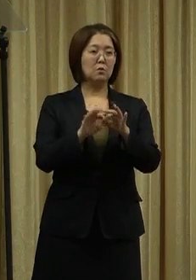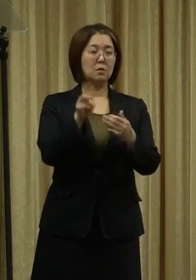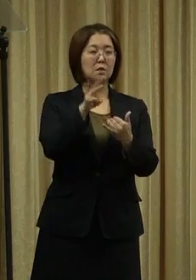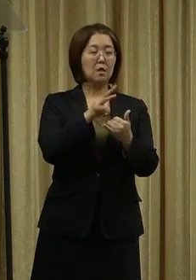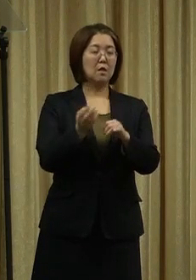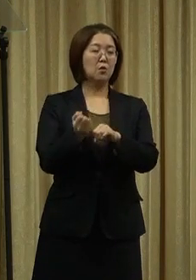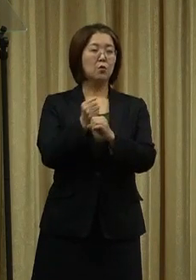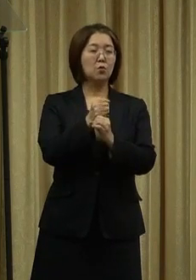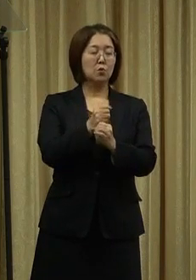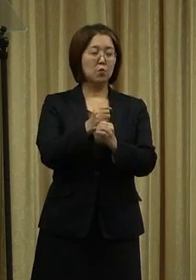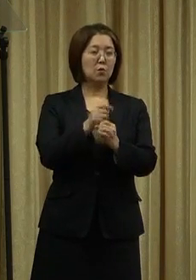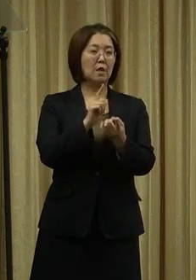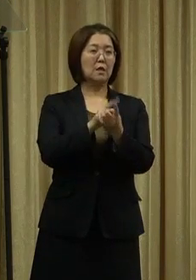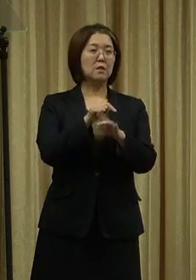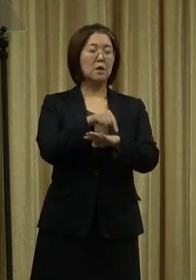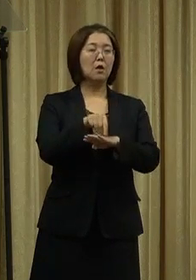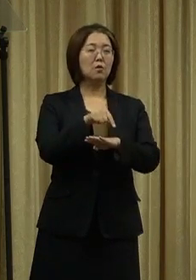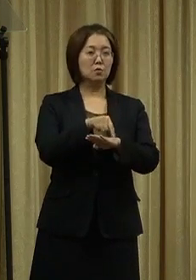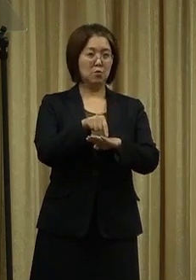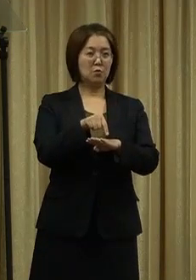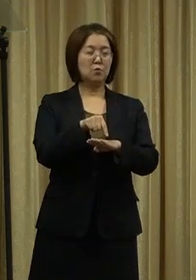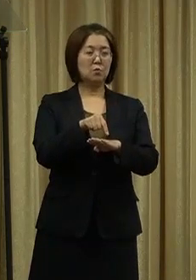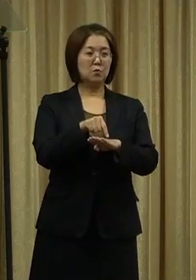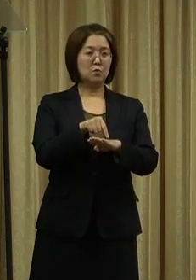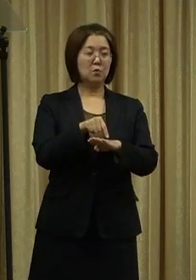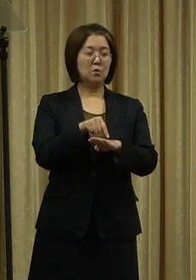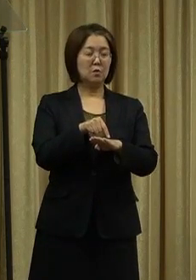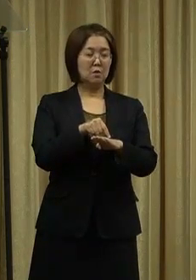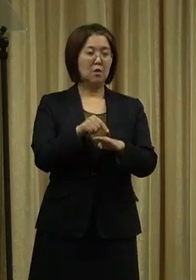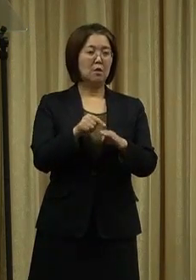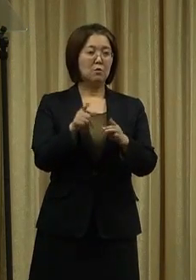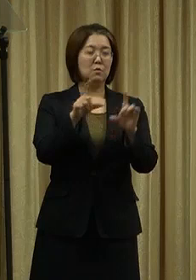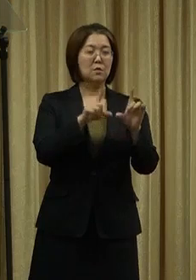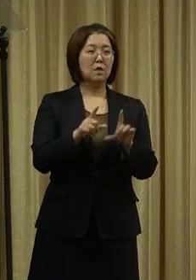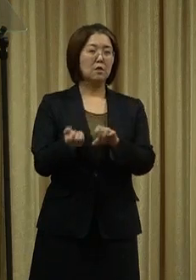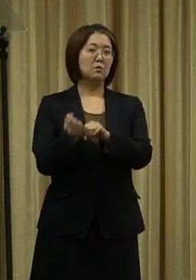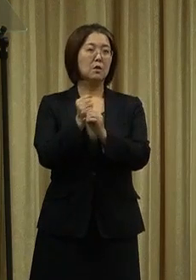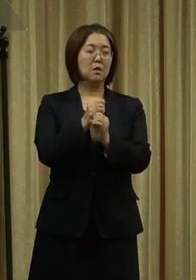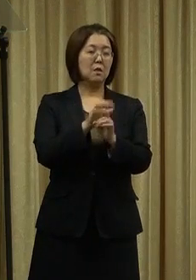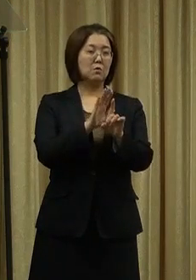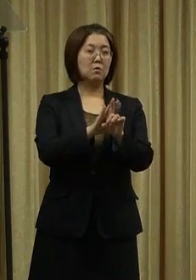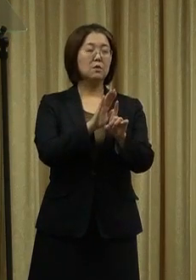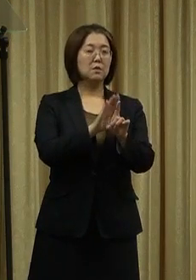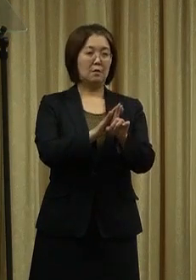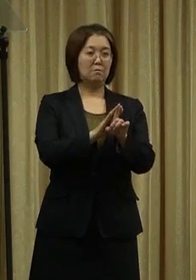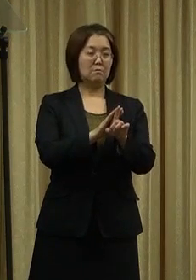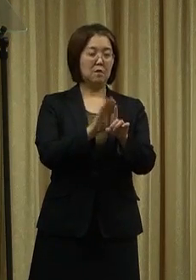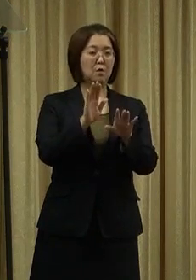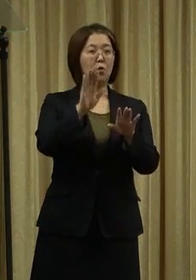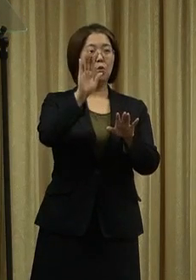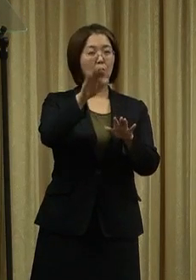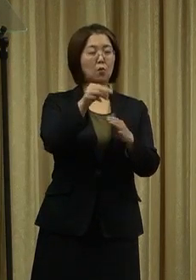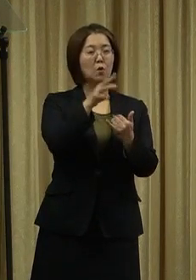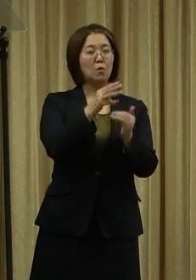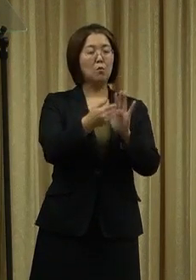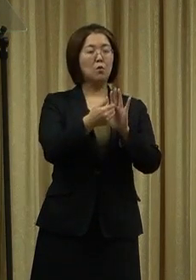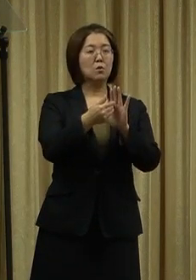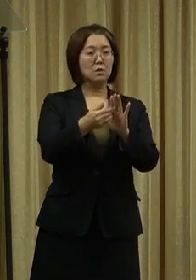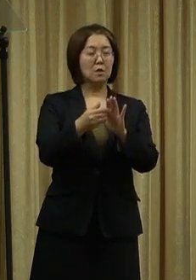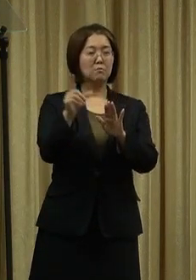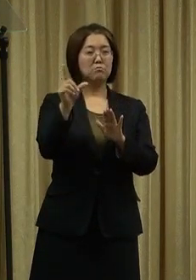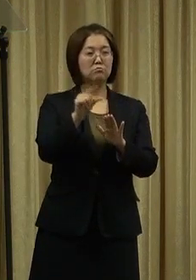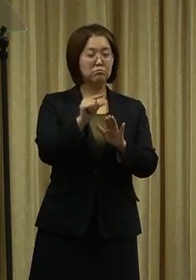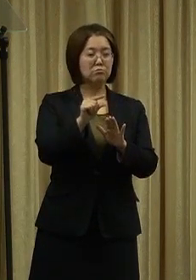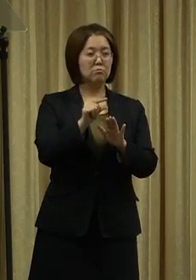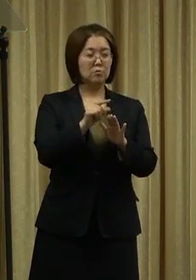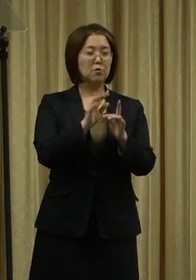めなりわいの再建や被災者生活の再建を支援するとともに今後の防災減災対策も進めてまいります